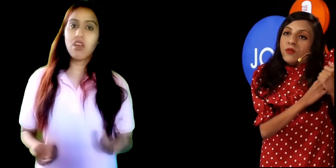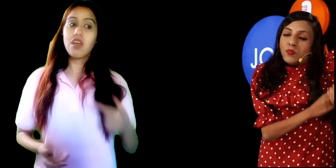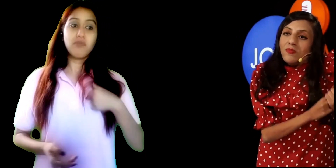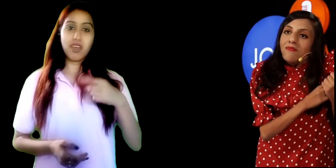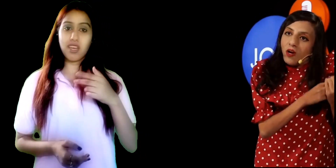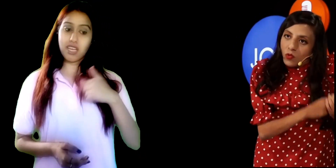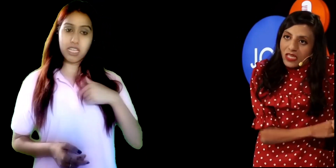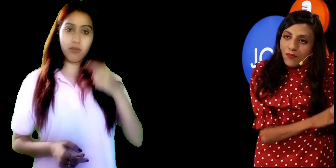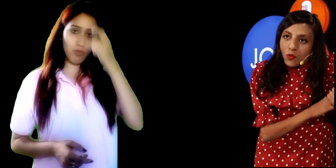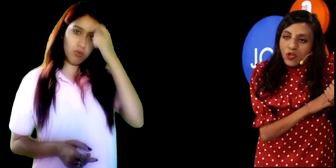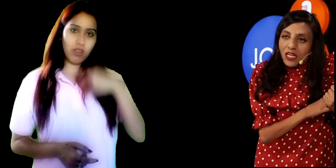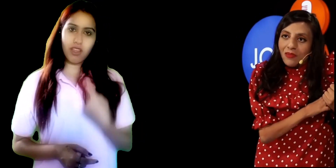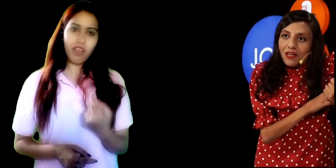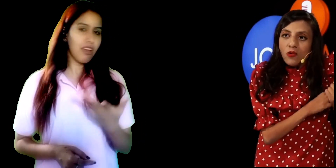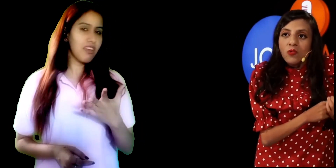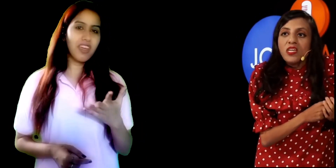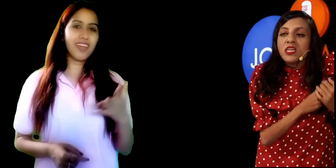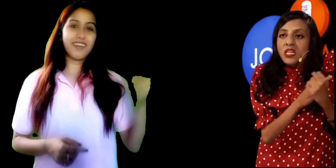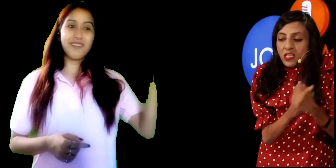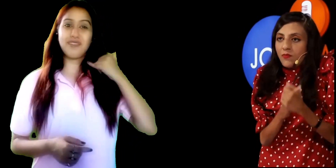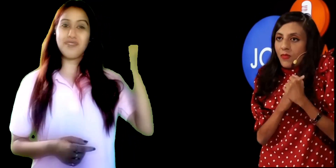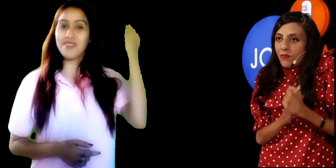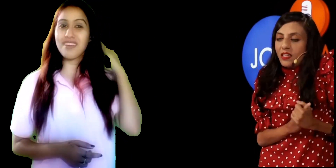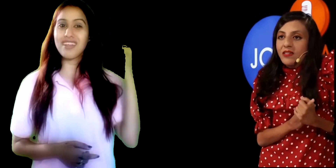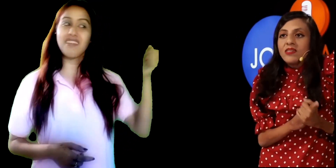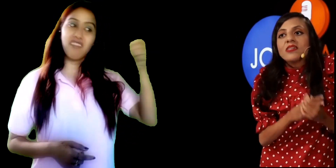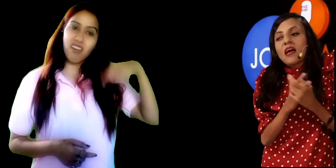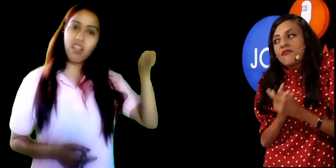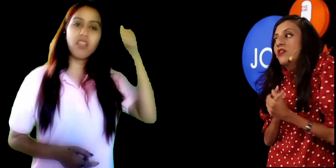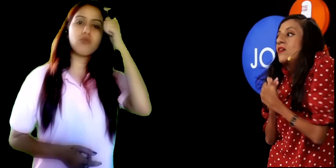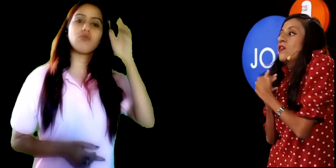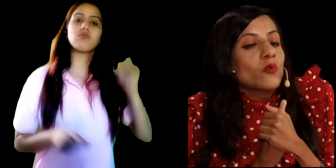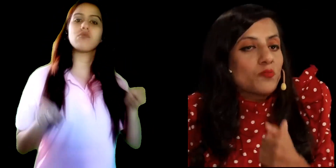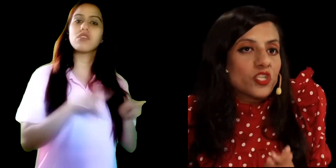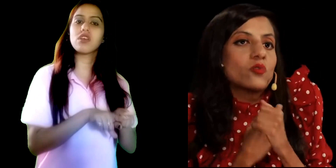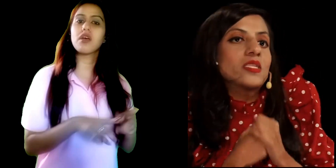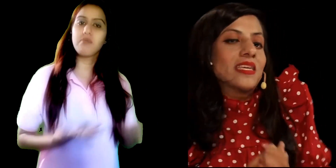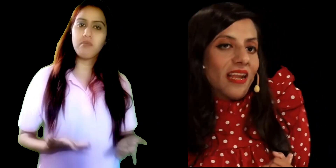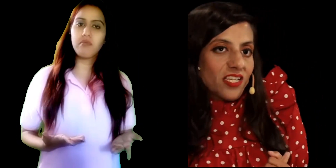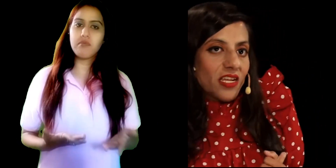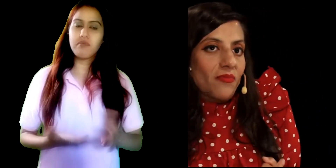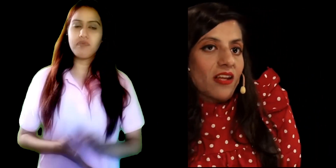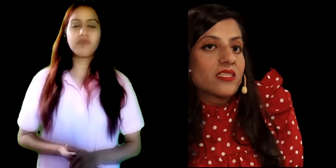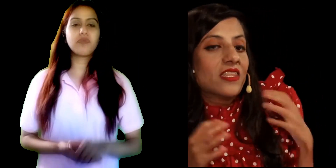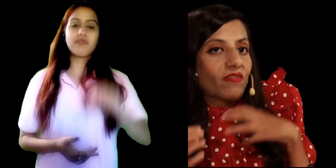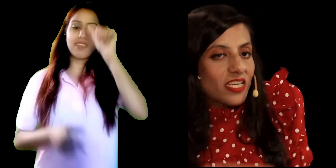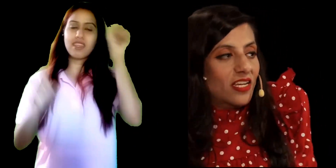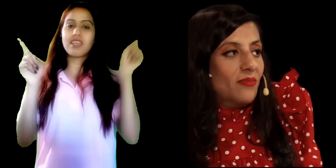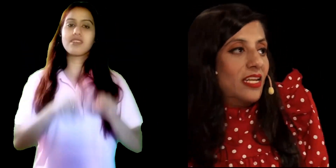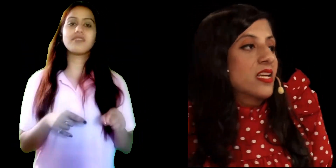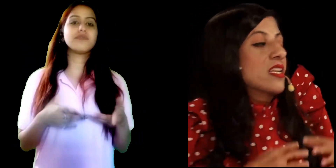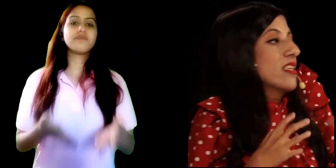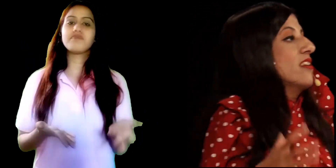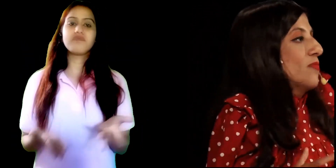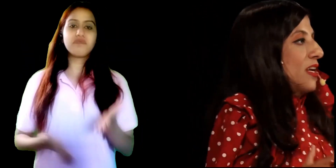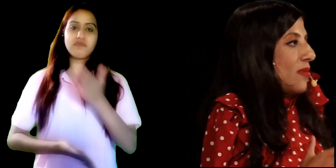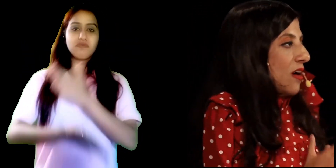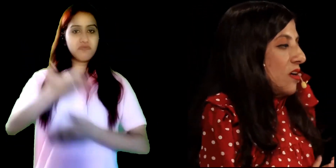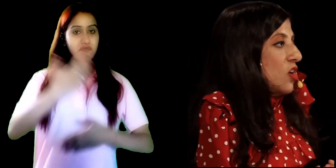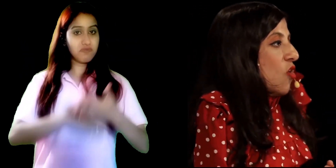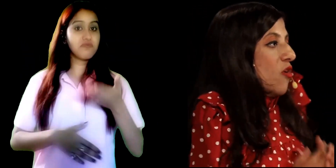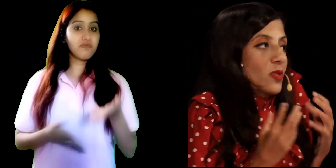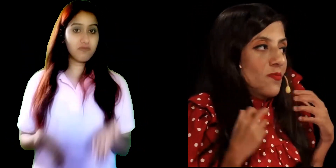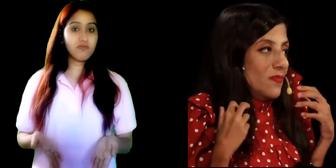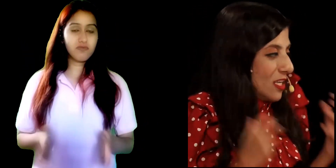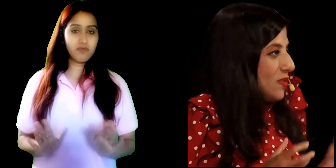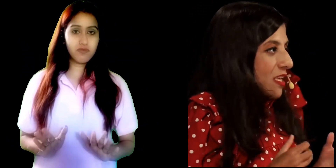बिकॉज बचपन में माँ को सही पोषण नहीं मिला था उनकी जब माँ प्रेग्नेंट थी, या फिर उस बच्चे को सही इलाज नहीं मिला, सही दवाइयाँ नहीं मिली, सही ट्रीटमेंट नहीं